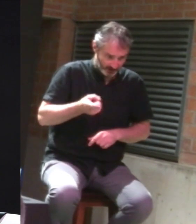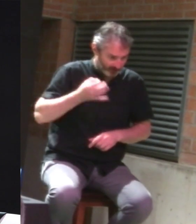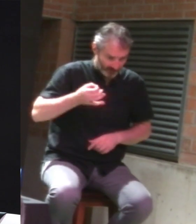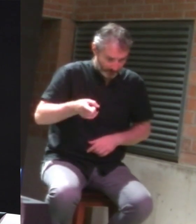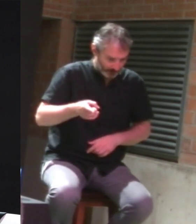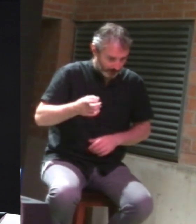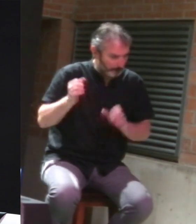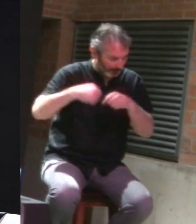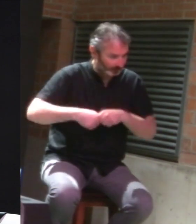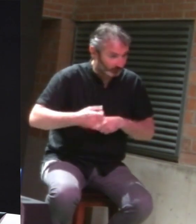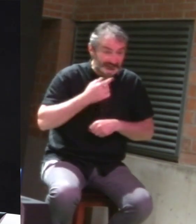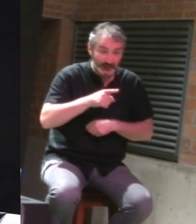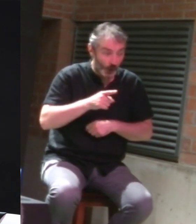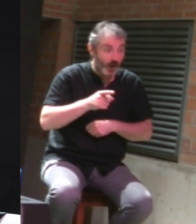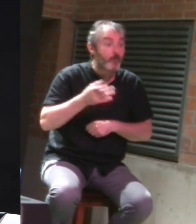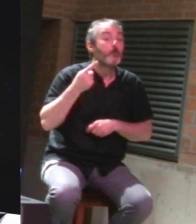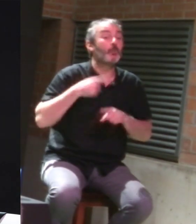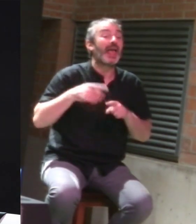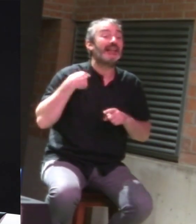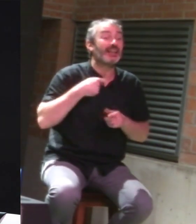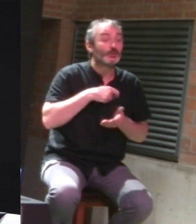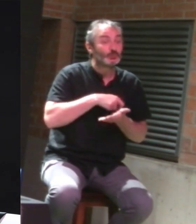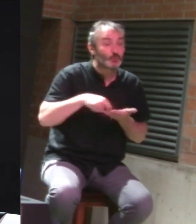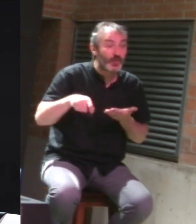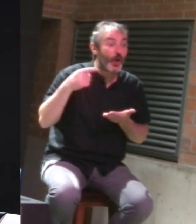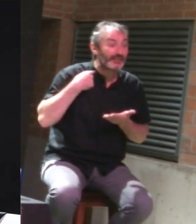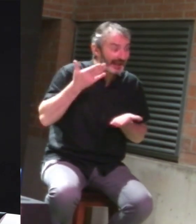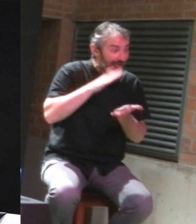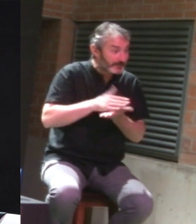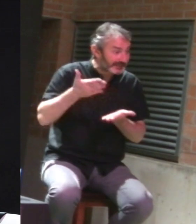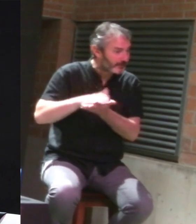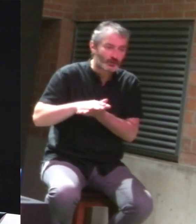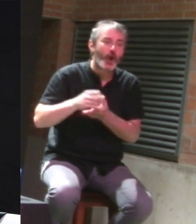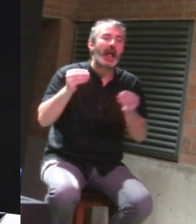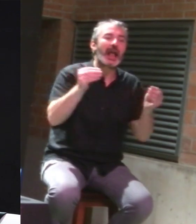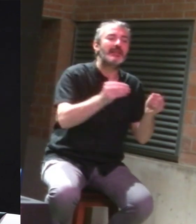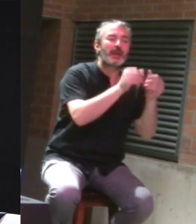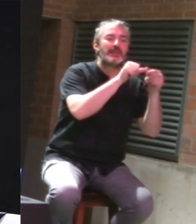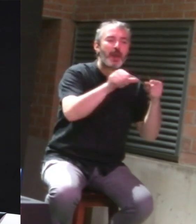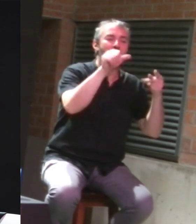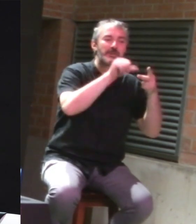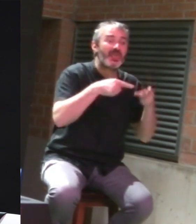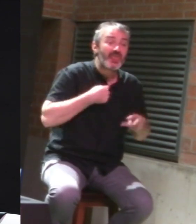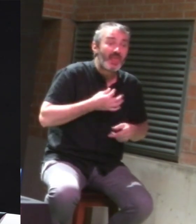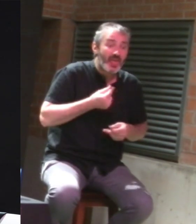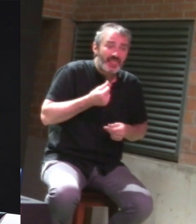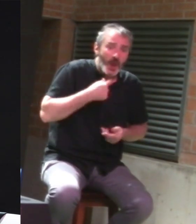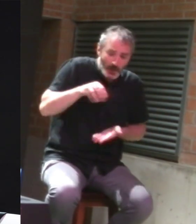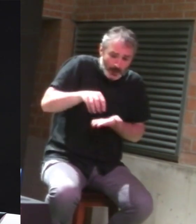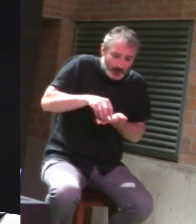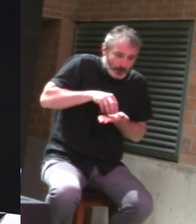de gana. Fixeu-vos bé que abans la gent no cobrava per mesos, cobrava cada setmana. Llavors, i vivien el dia, eren